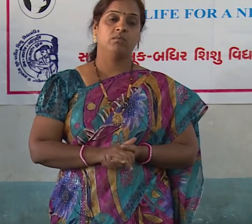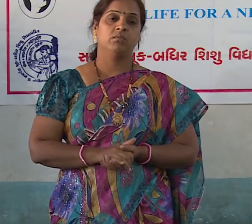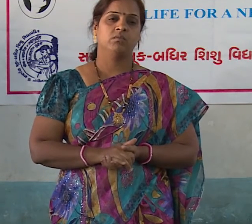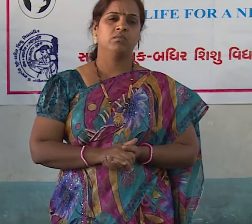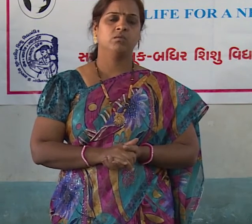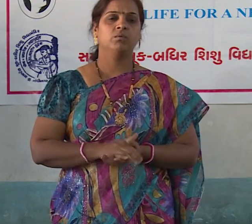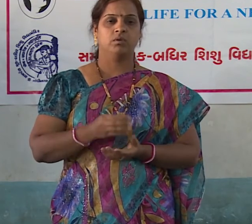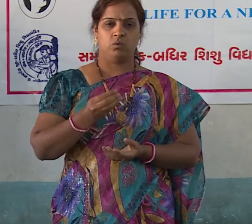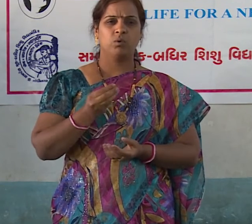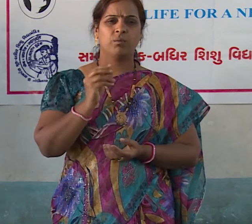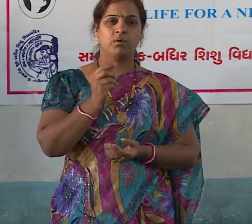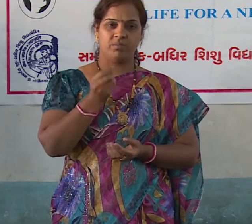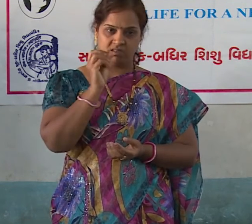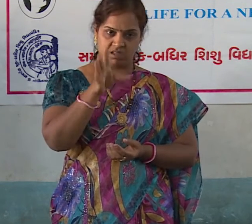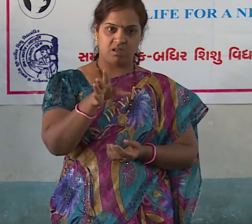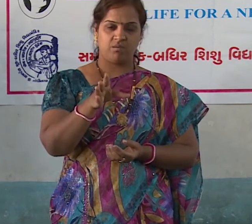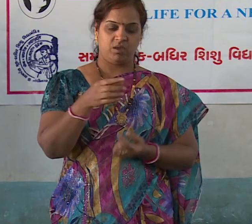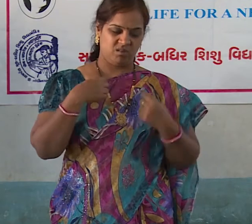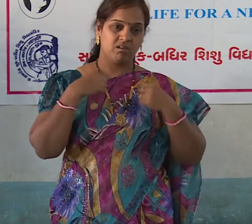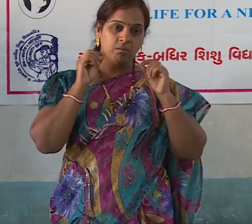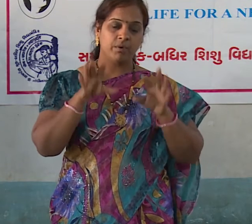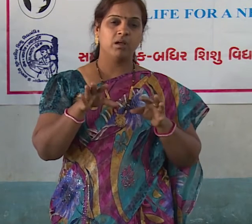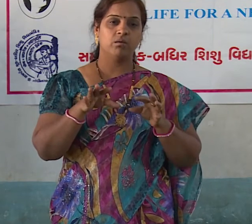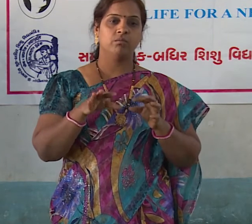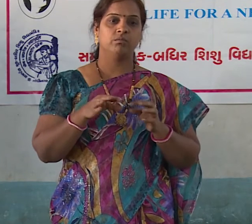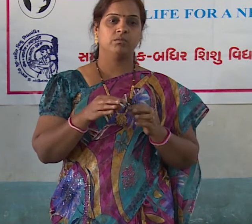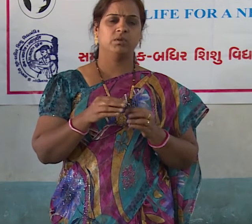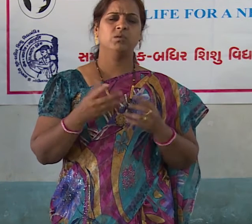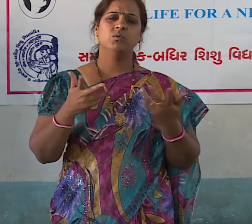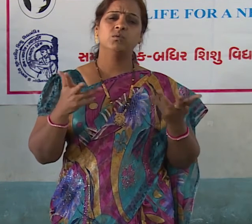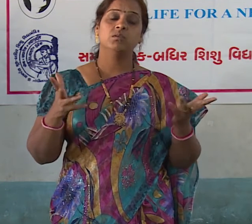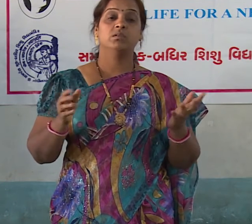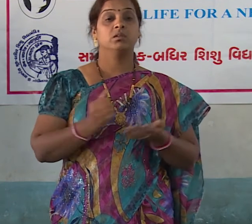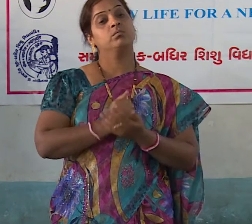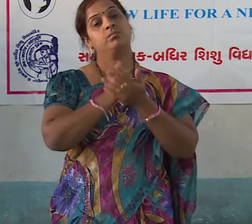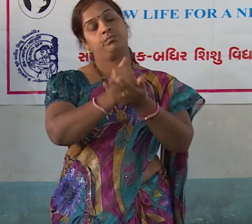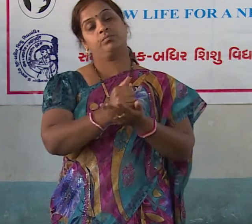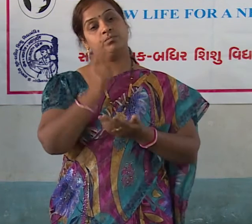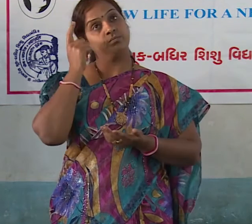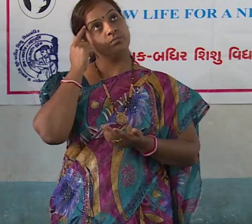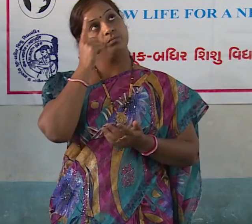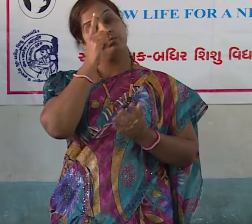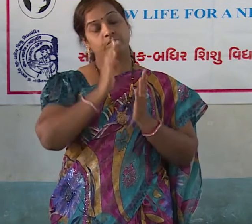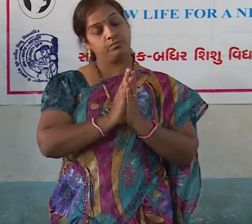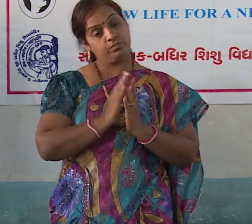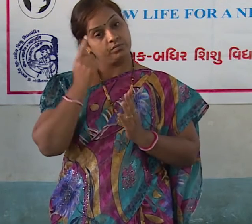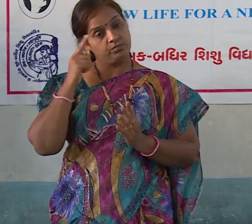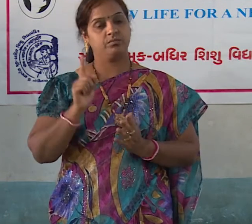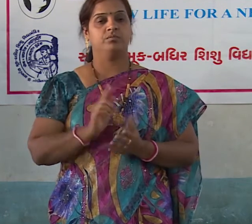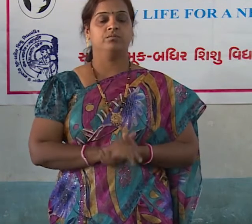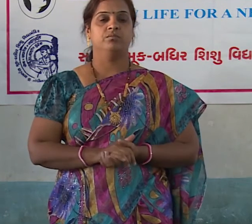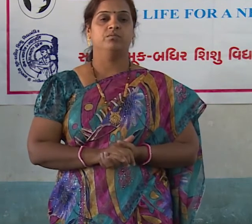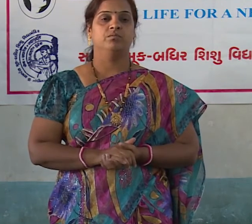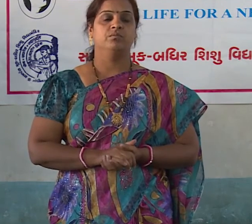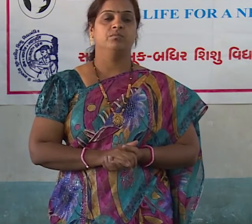से, चाहे धन से, चाहे किसी कलाओं से, भगवान स्वयं उसे याद करता है कि मेरी सेवा